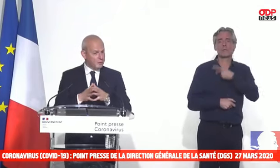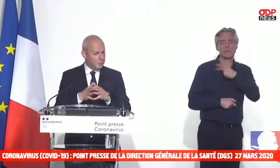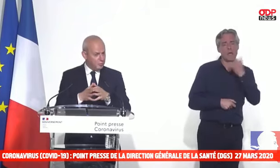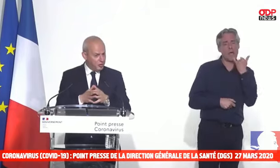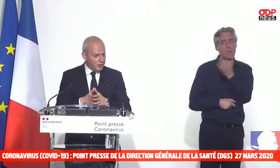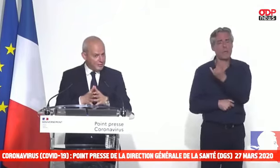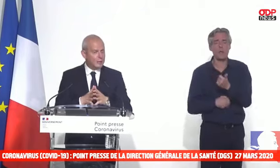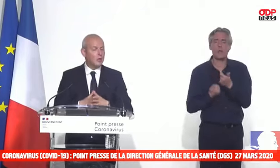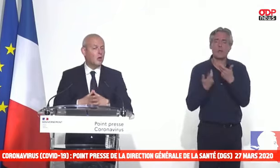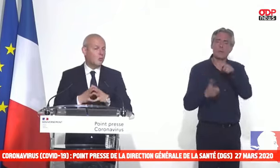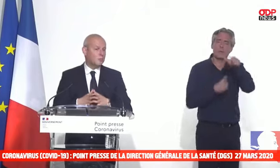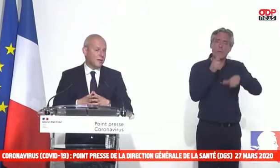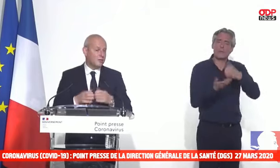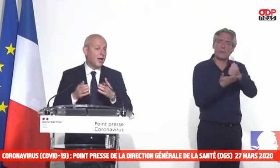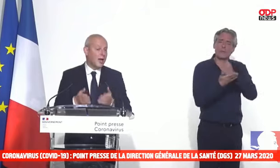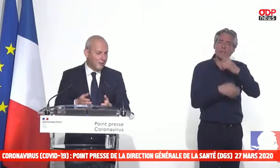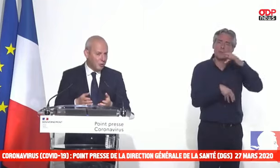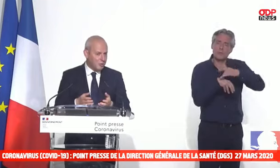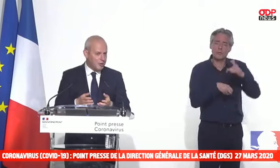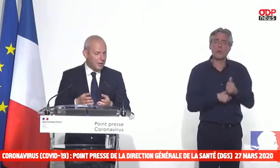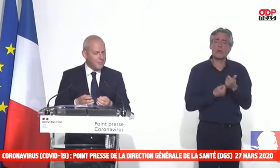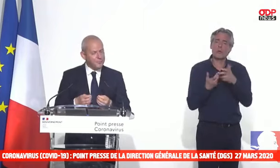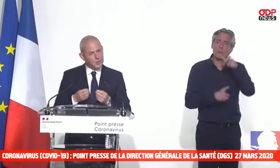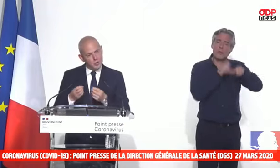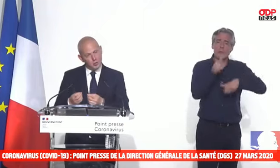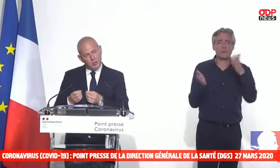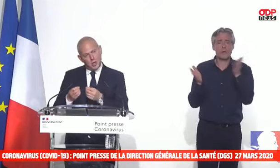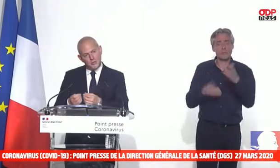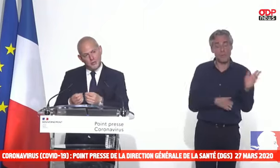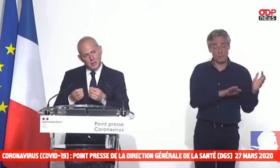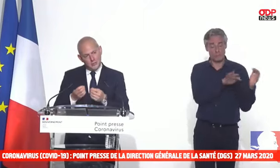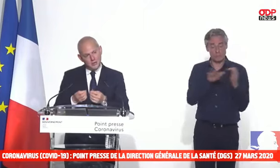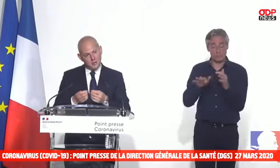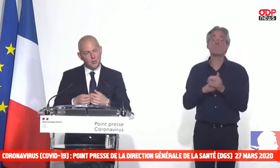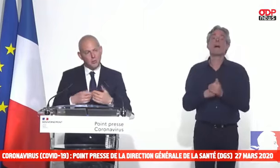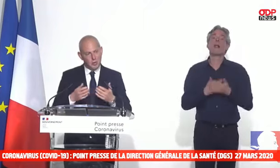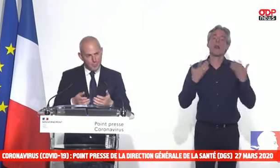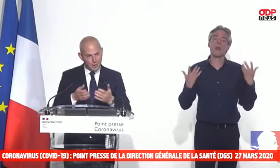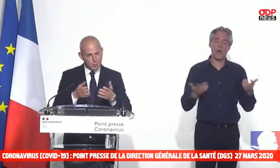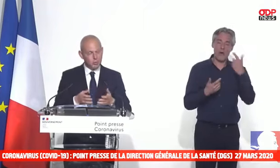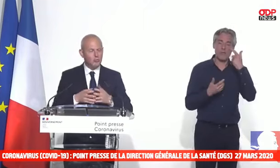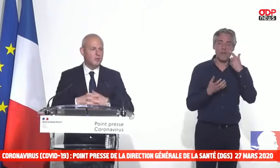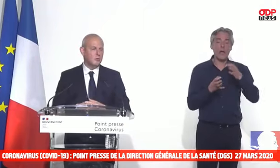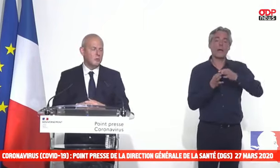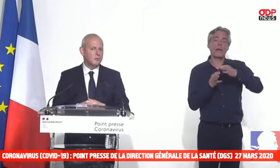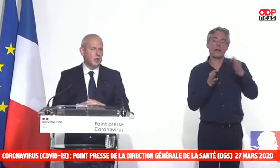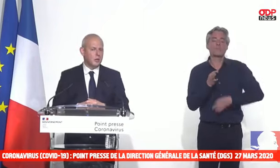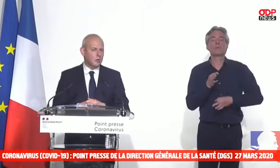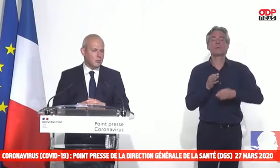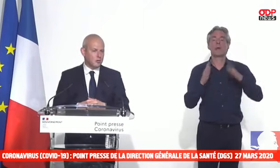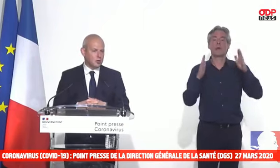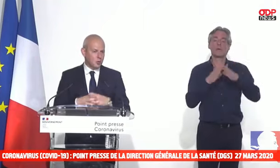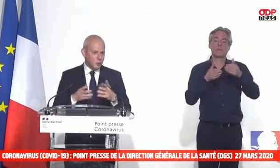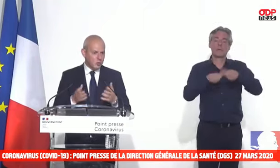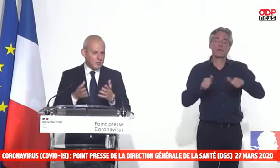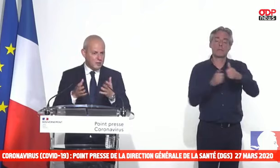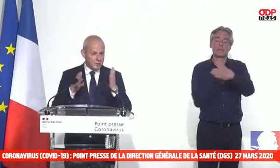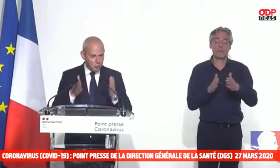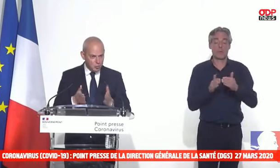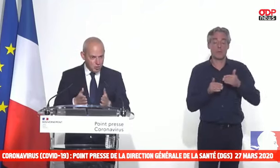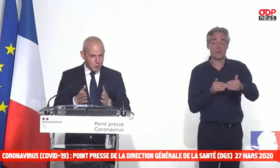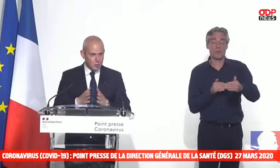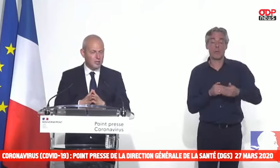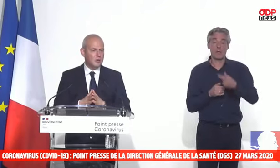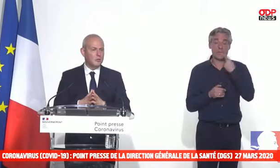de personnes font des tests? Combien de personnes arrivent à l'hôpital? Ce qui nous donnera une idée, effectivement, de l'impact du confinement dans les prochains jours pour voir si